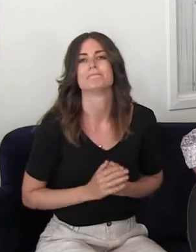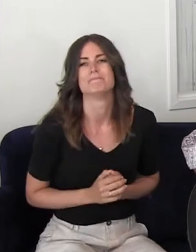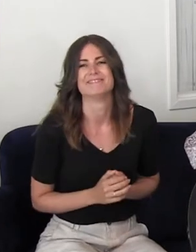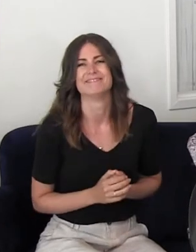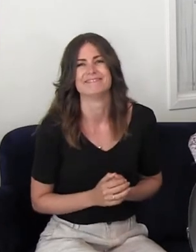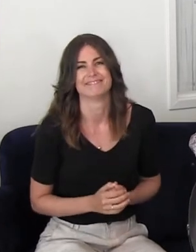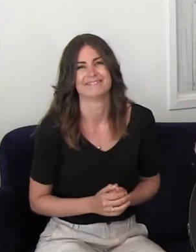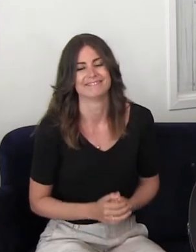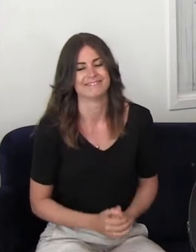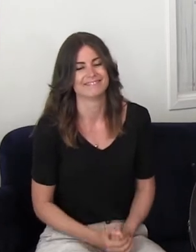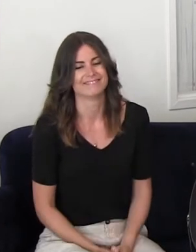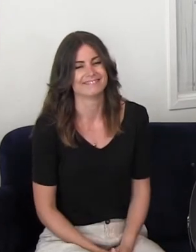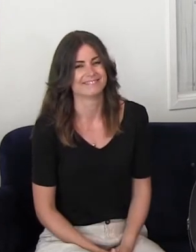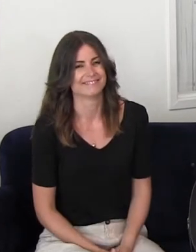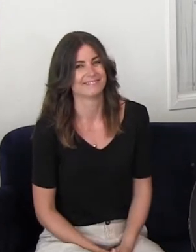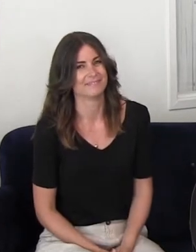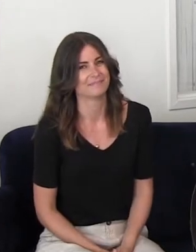vill.